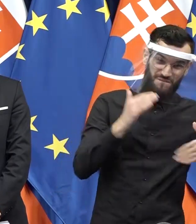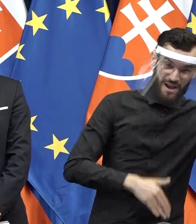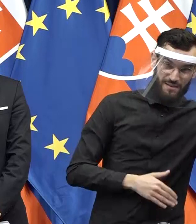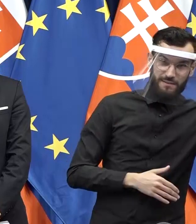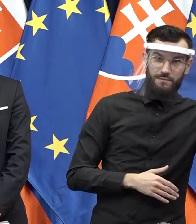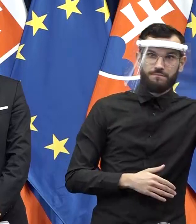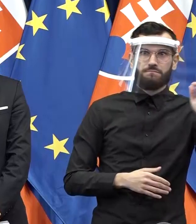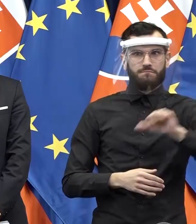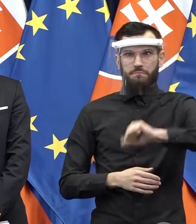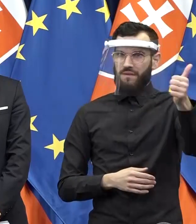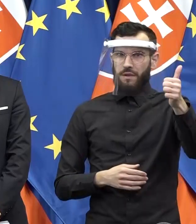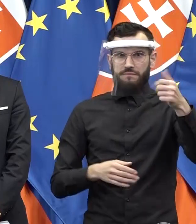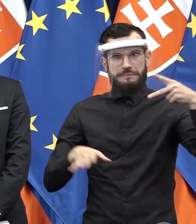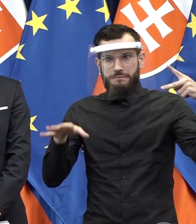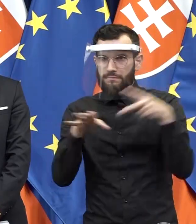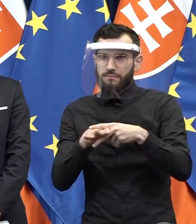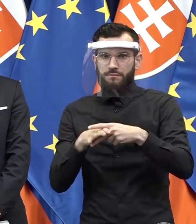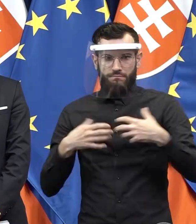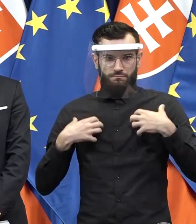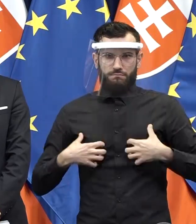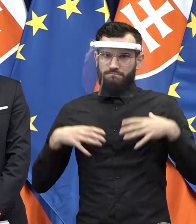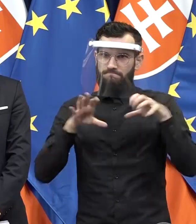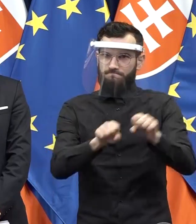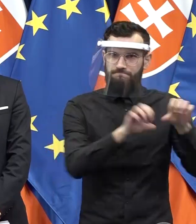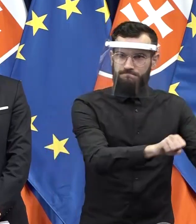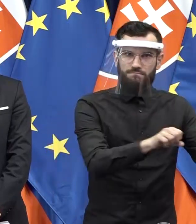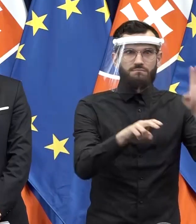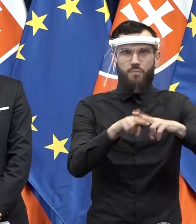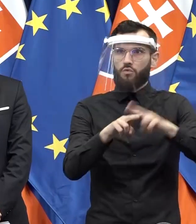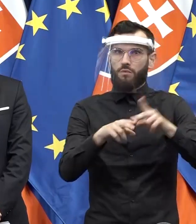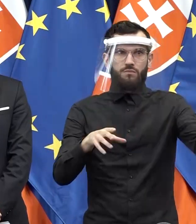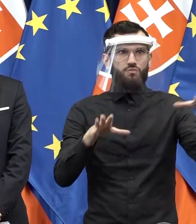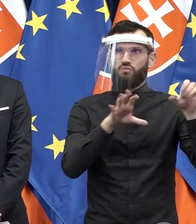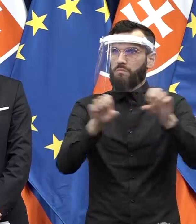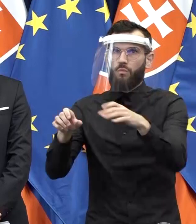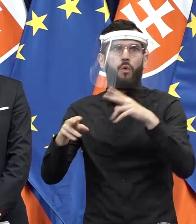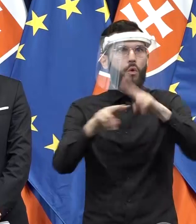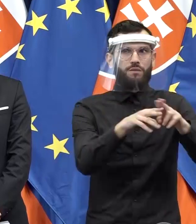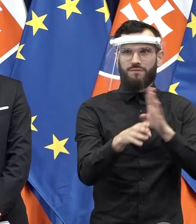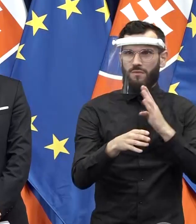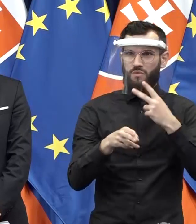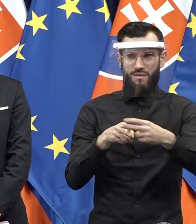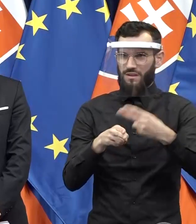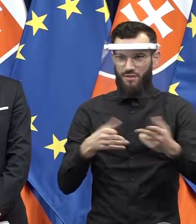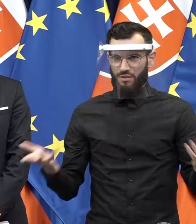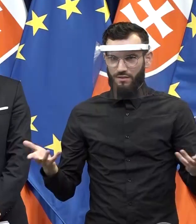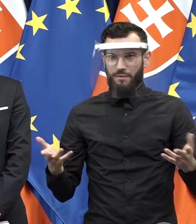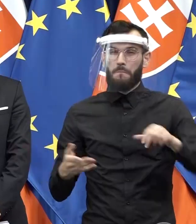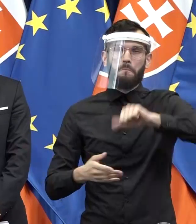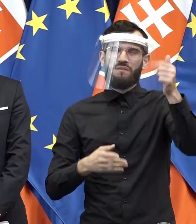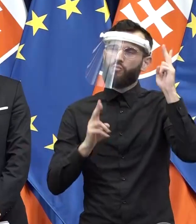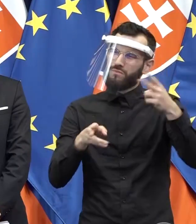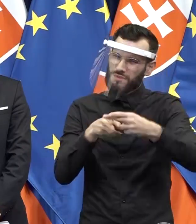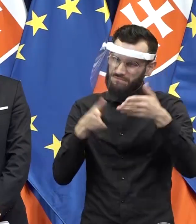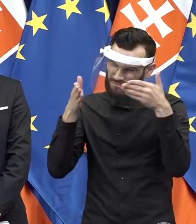ktorí by obsadili tie plúcne ventilácie a v podstate potom už by nebolo na liečbu ostatných ľudí. Takže musíme chrániť prioritne týchto